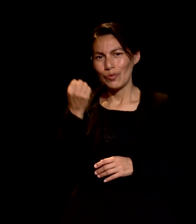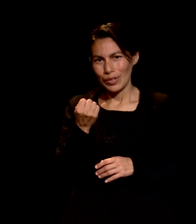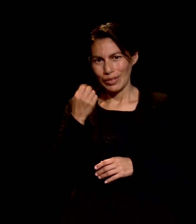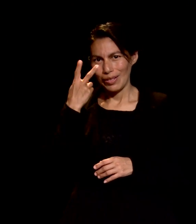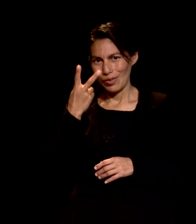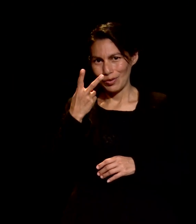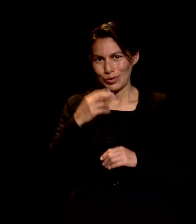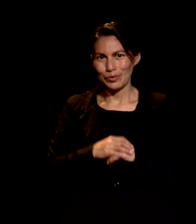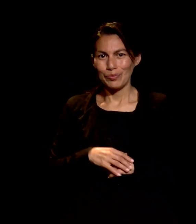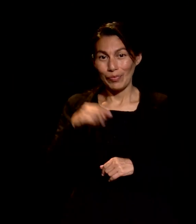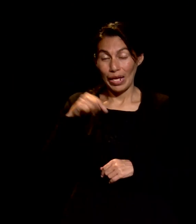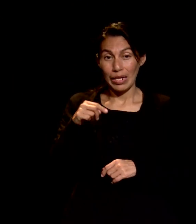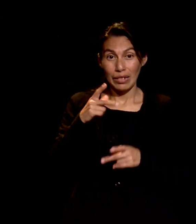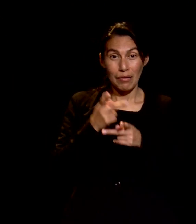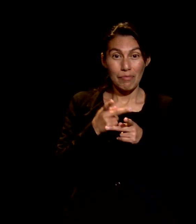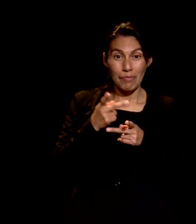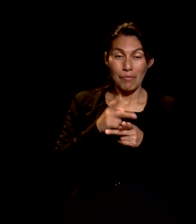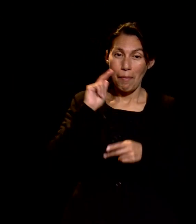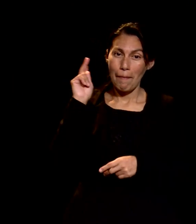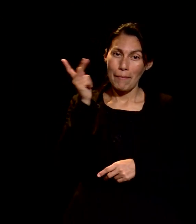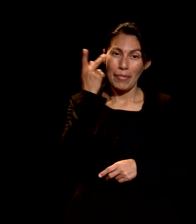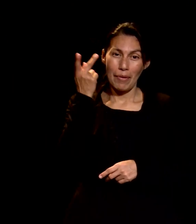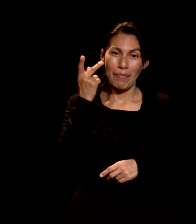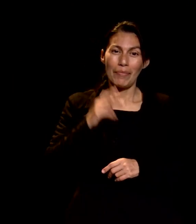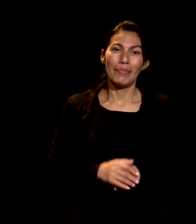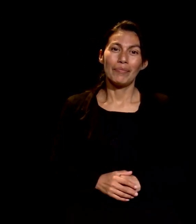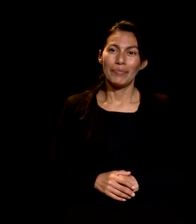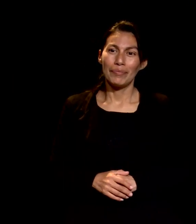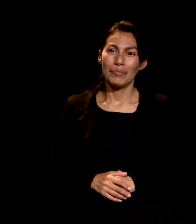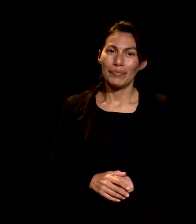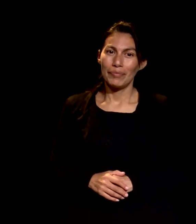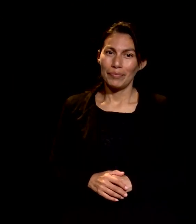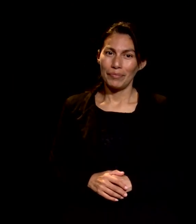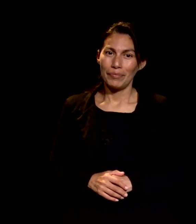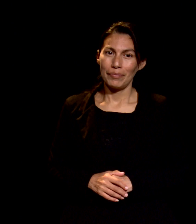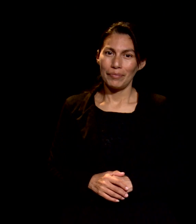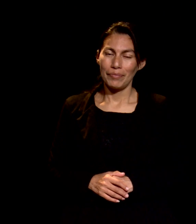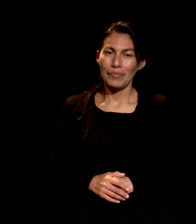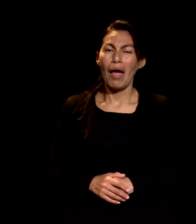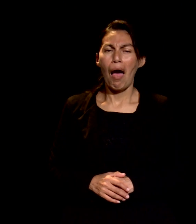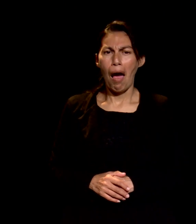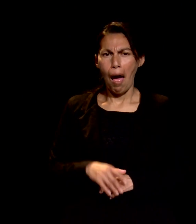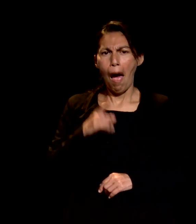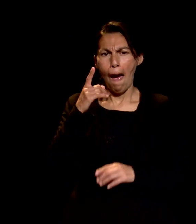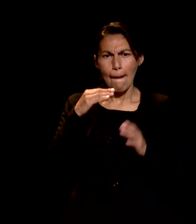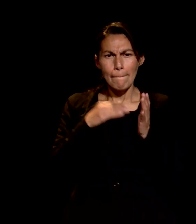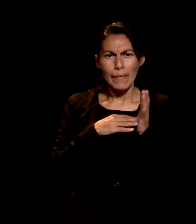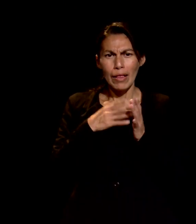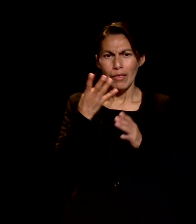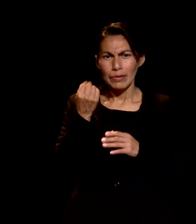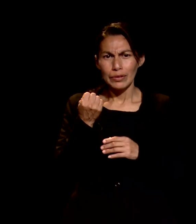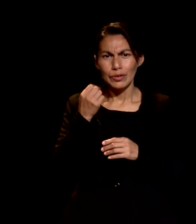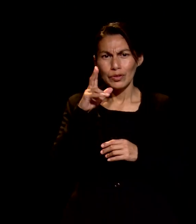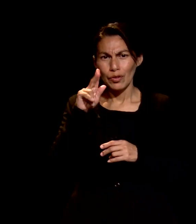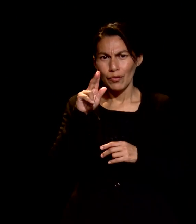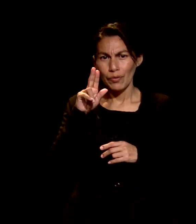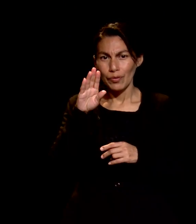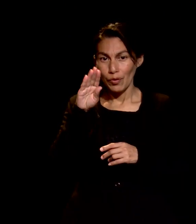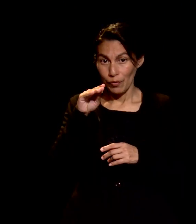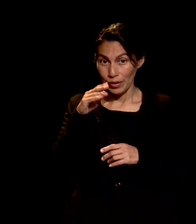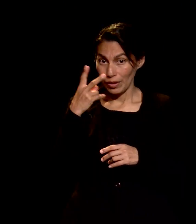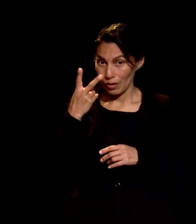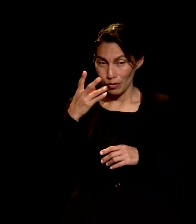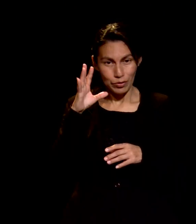estudió prepa Muy bien, y terminó allí en el 92 Sí Perfecto ¿Y usted, Yo en el